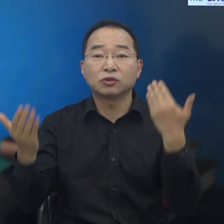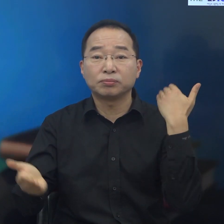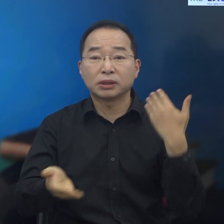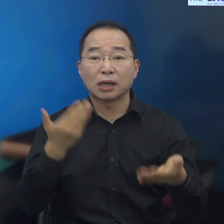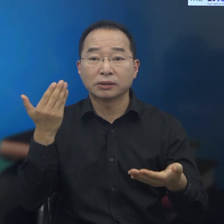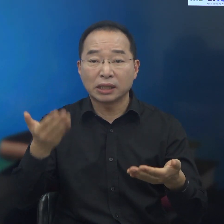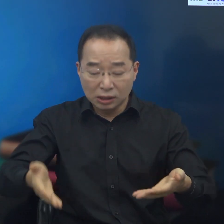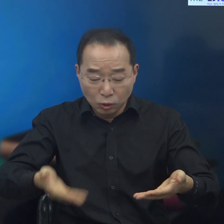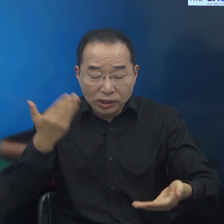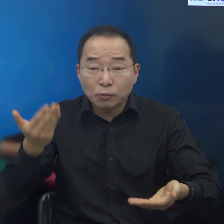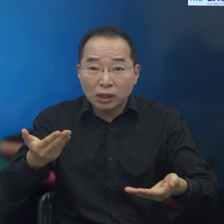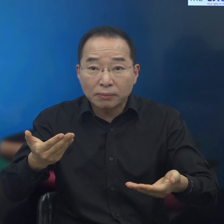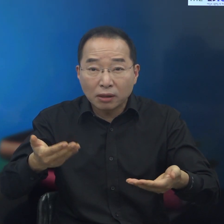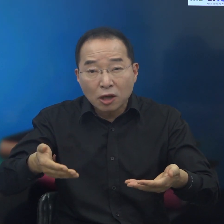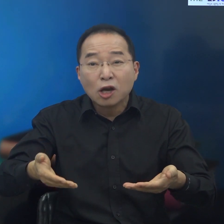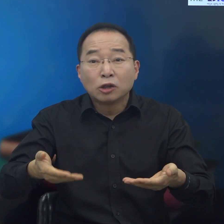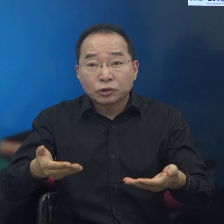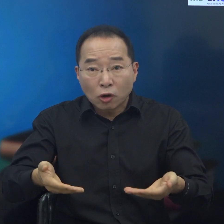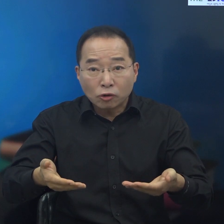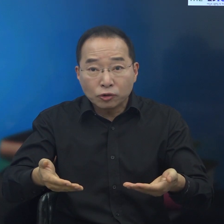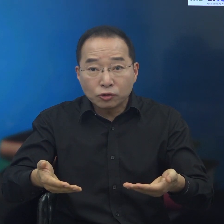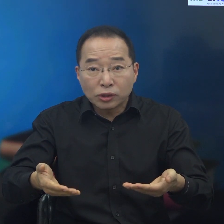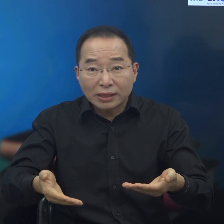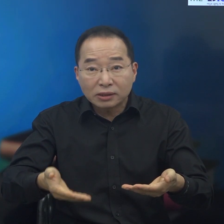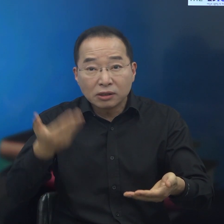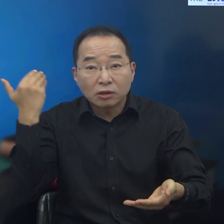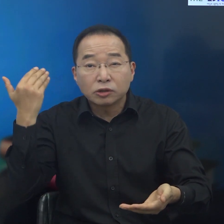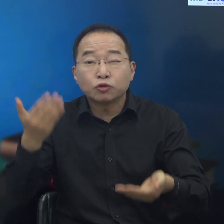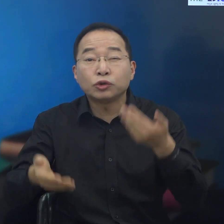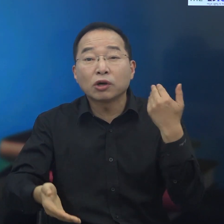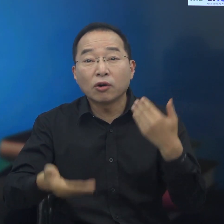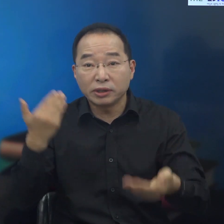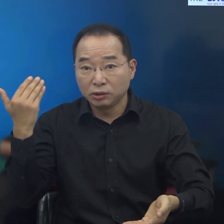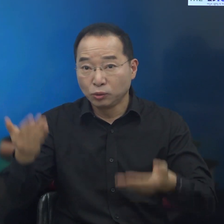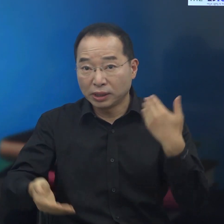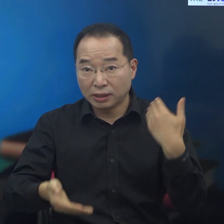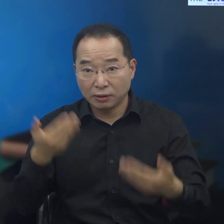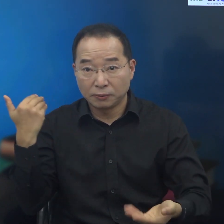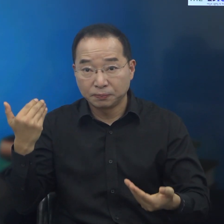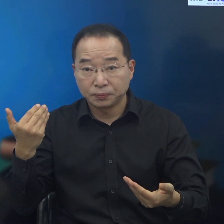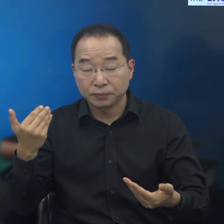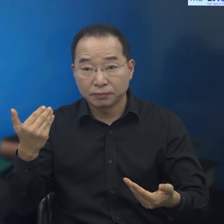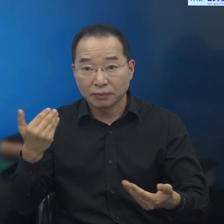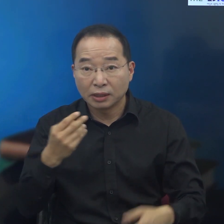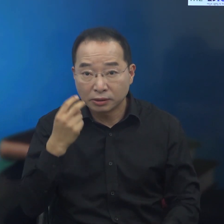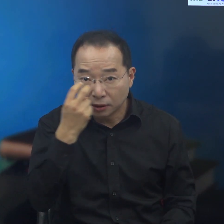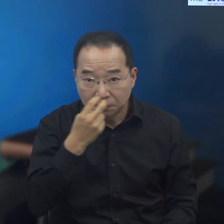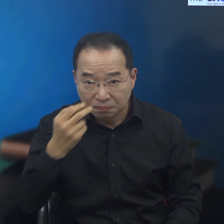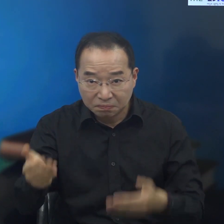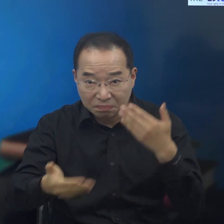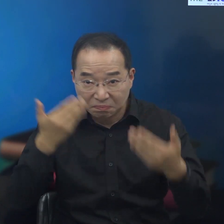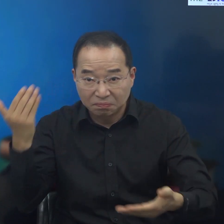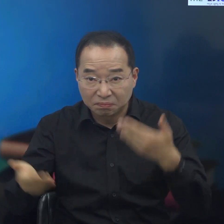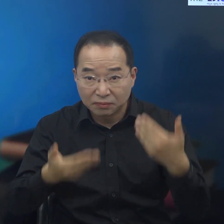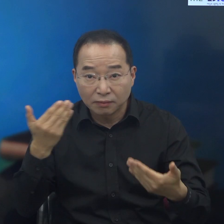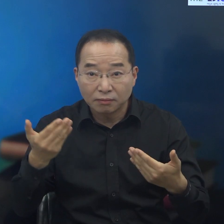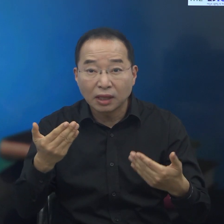해줍니다. 자, 이 동작은 뭐냐면 서류 같은 것을 뒤적거리는 동작이에요. 그래서